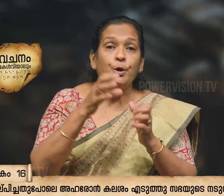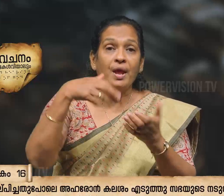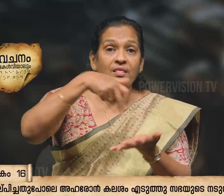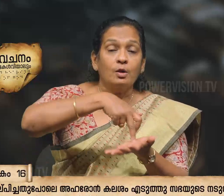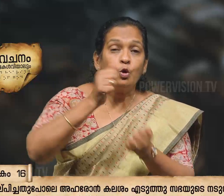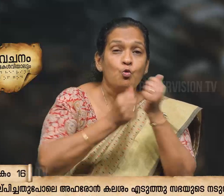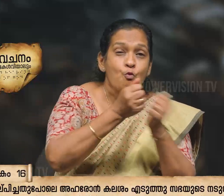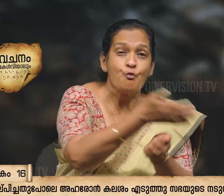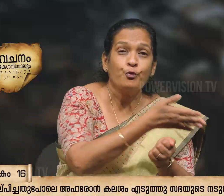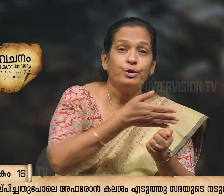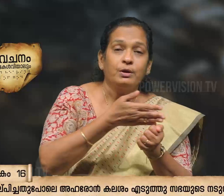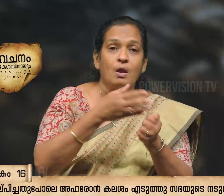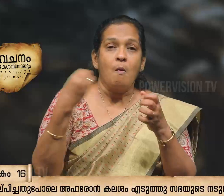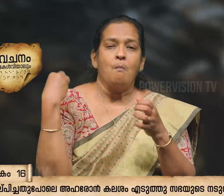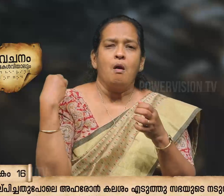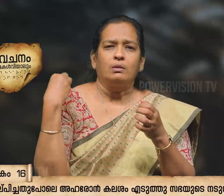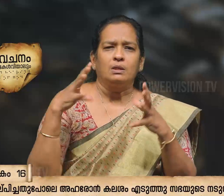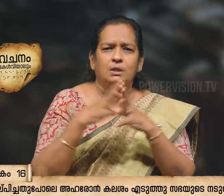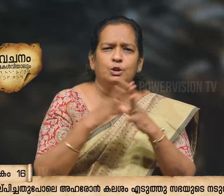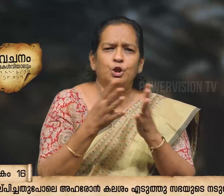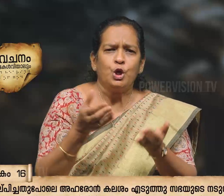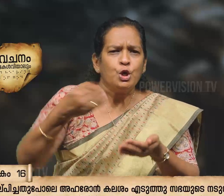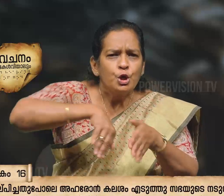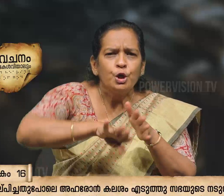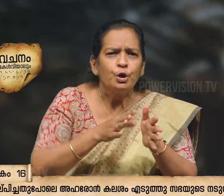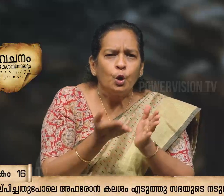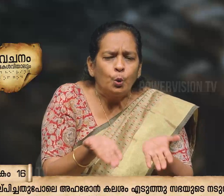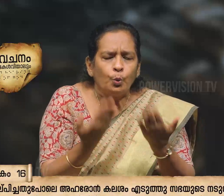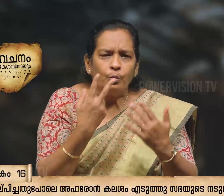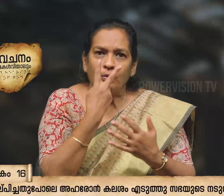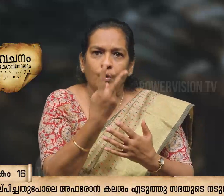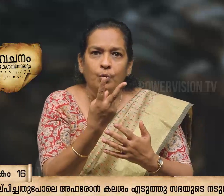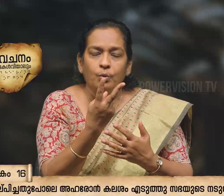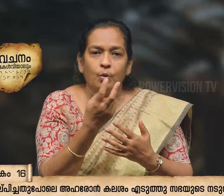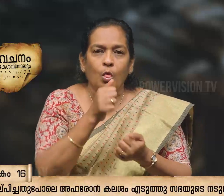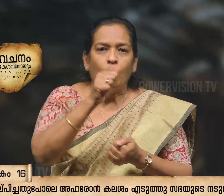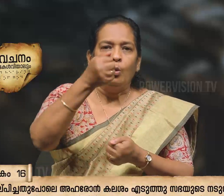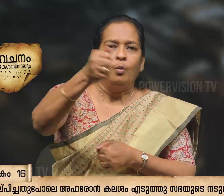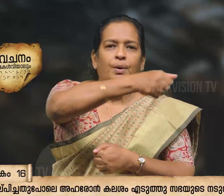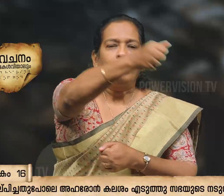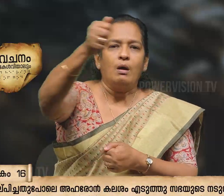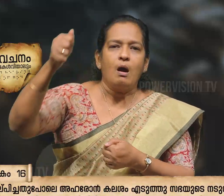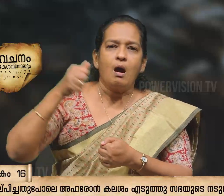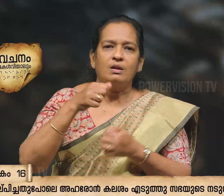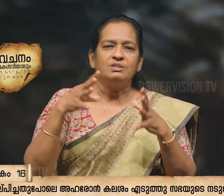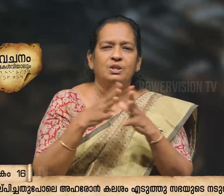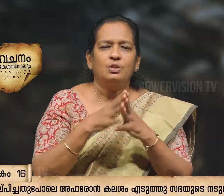കോടി. ബാധ ജനത്തിൻ്റെ ഇടയിൽ തുടങ്ങിയിരിക്കുന്നത് കണ്ടു. ധൂപം കാട്ടി ജനത്തിന്